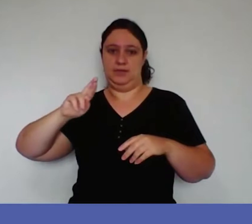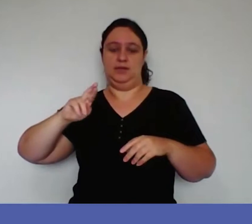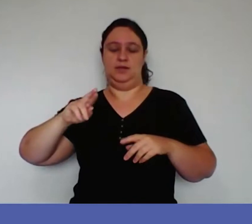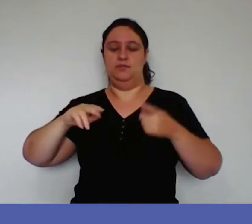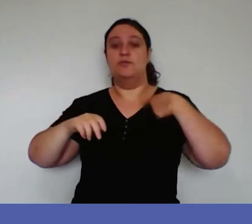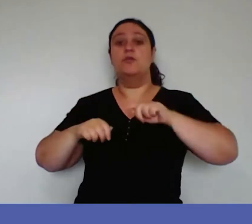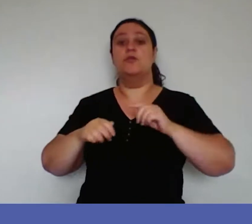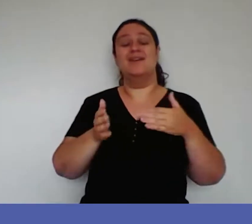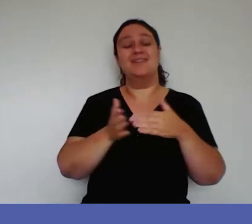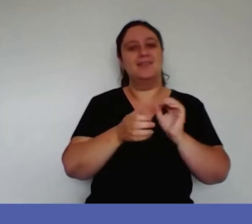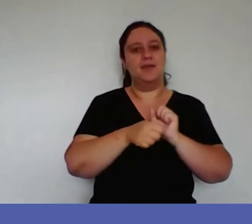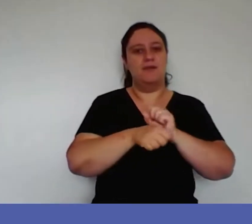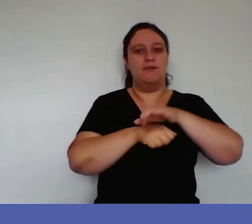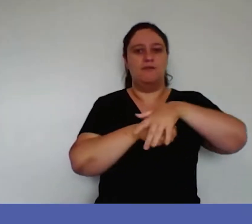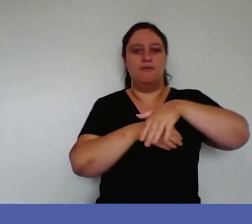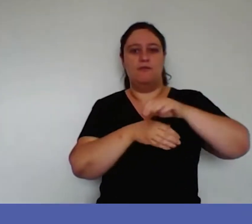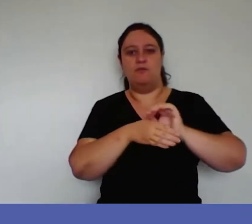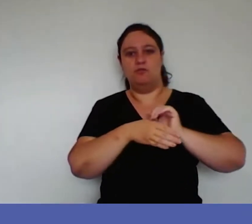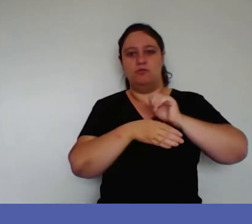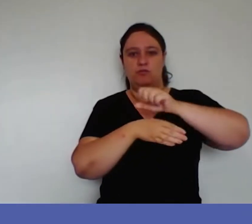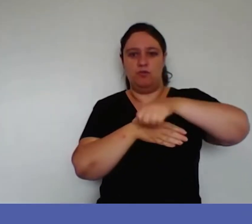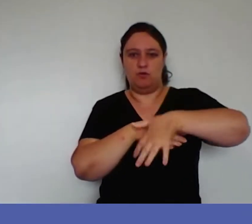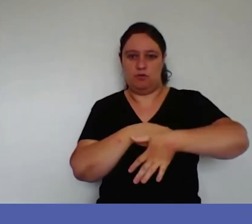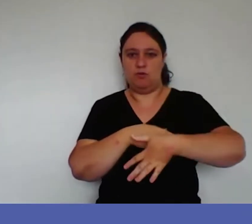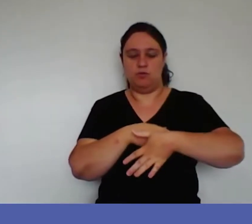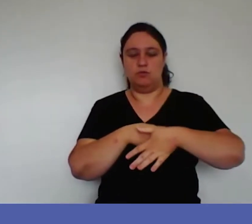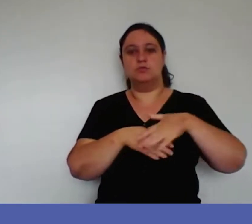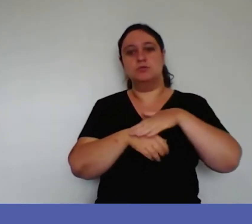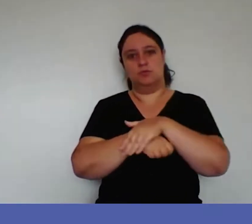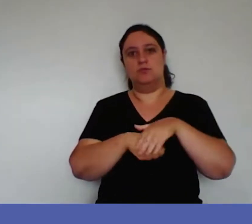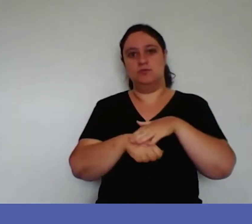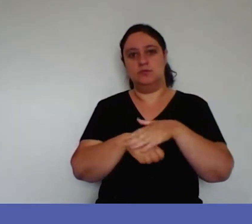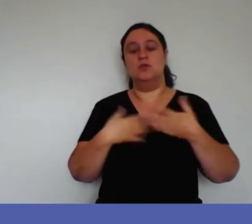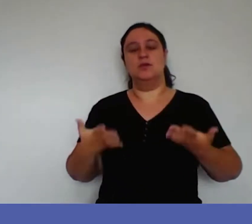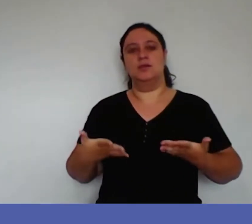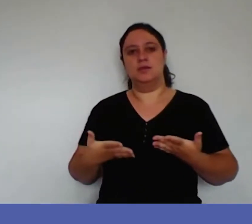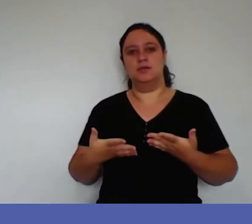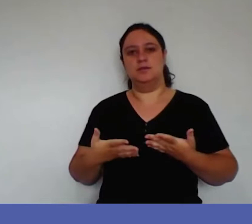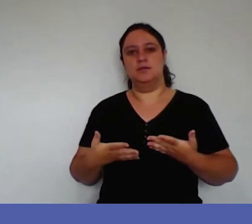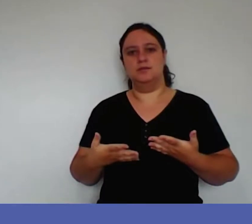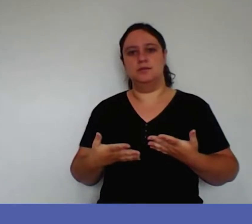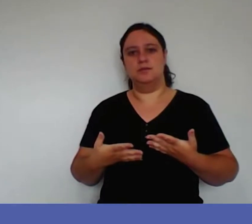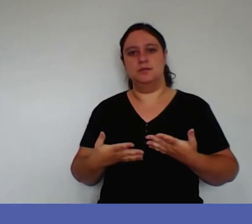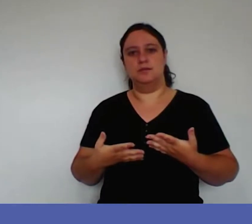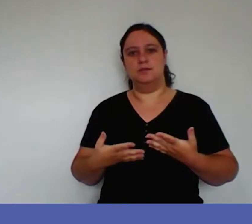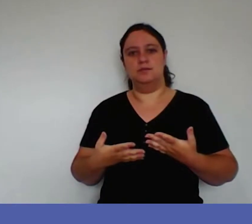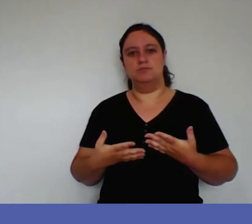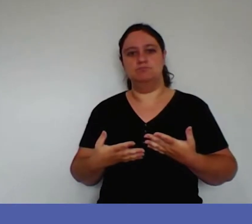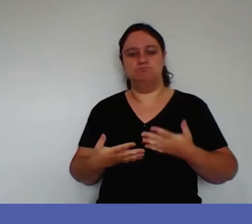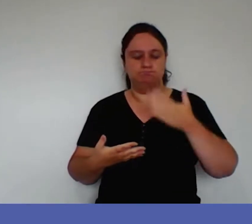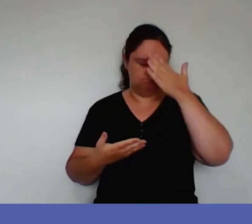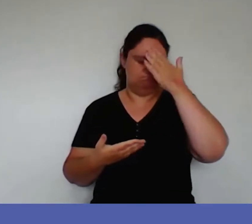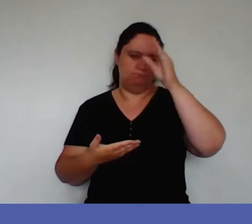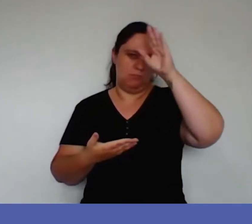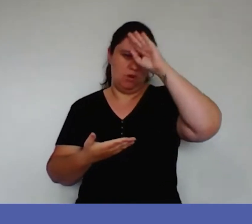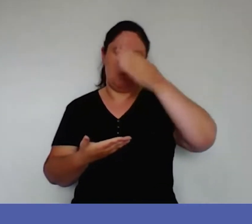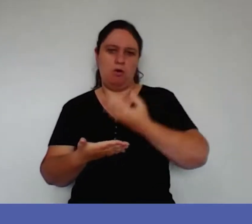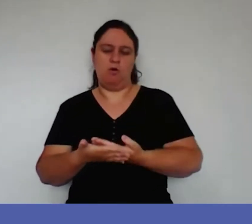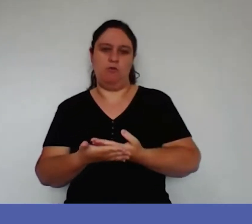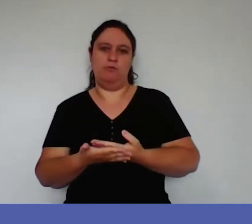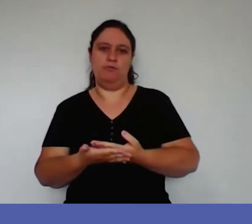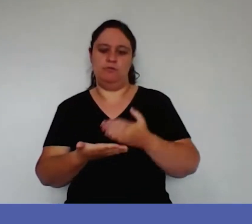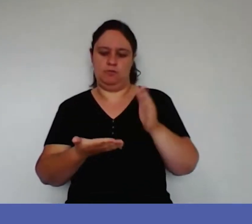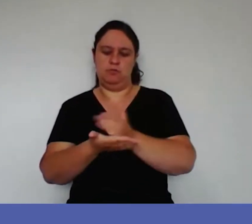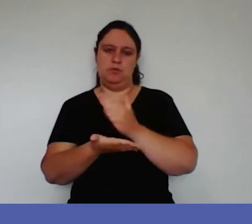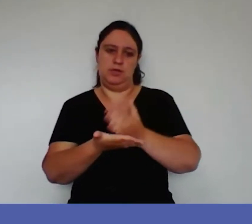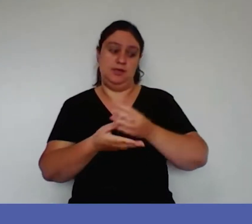Então, né, bom coração que ele tinha, confiou nas mãos deles, né, uma quantia em livros. E eles,